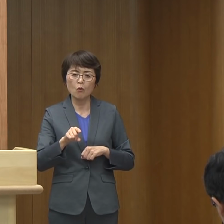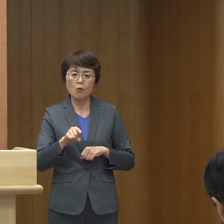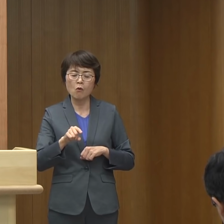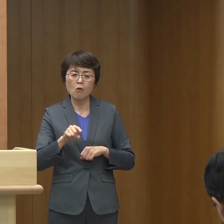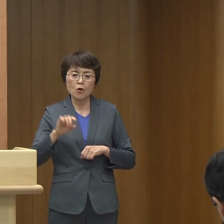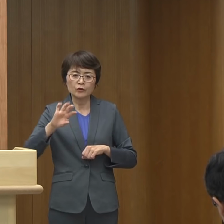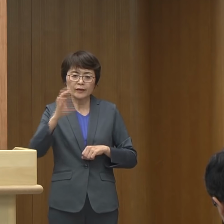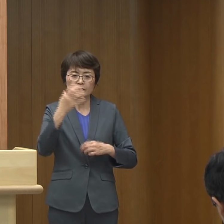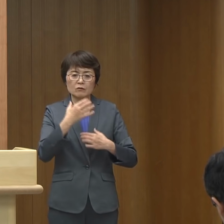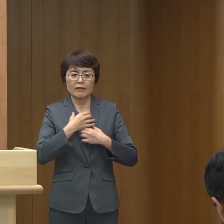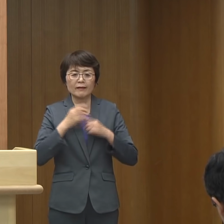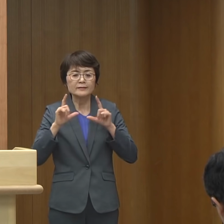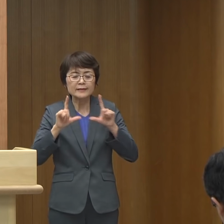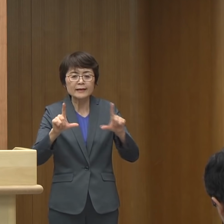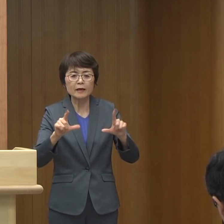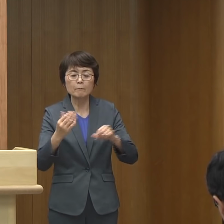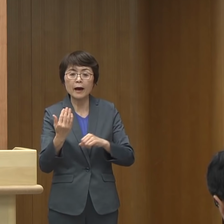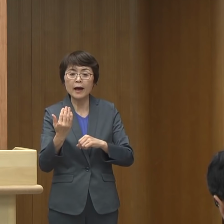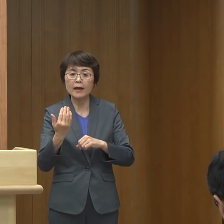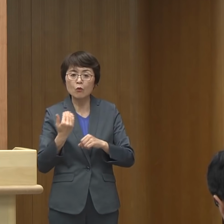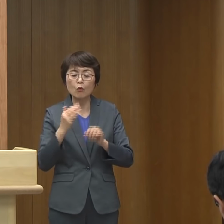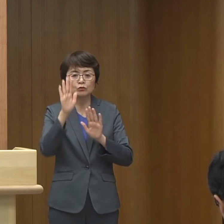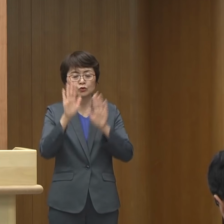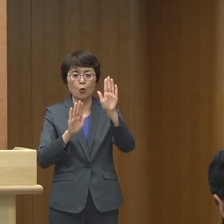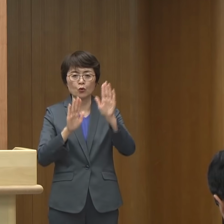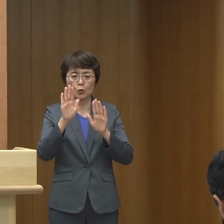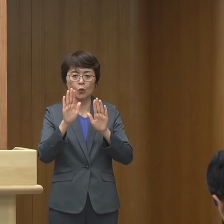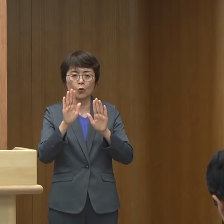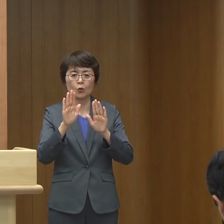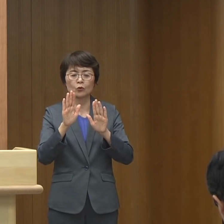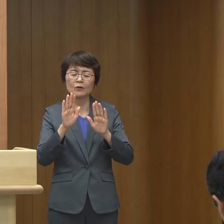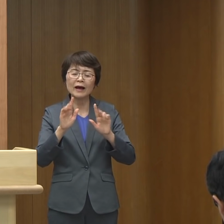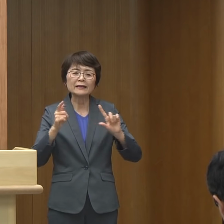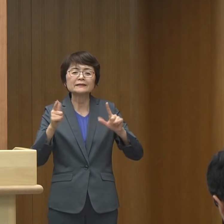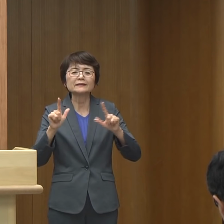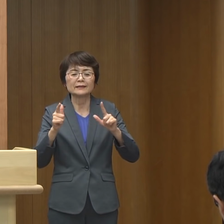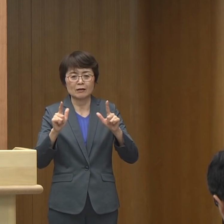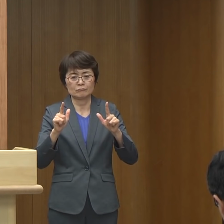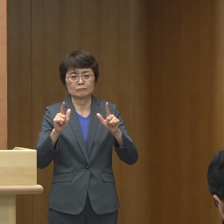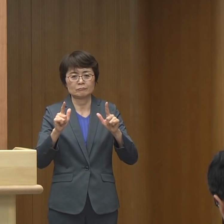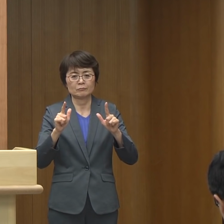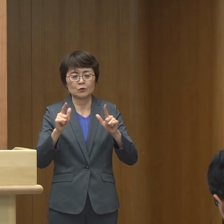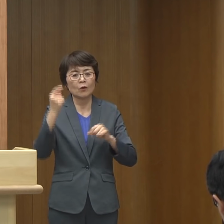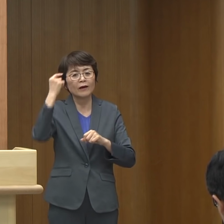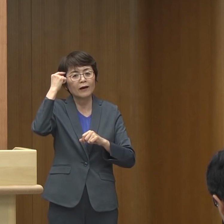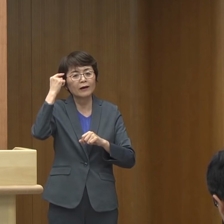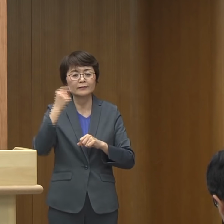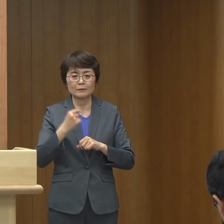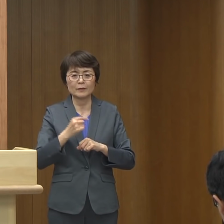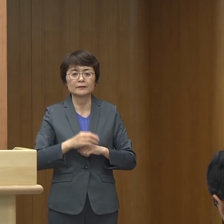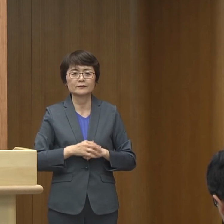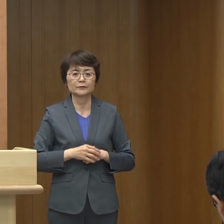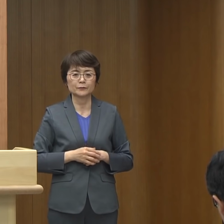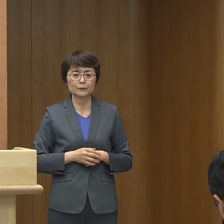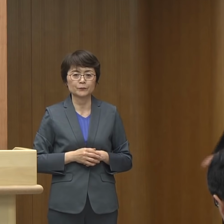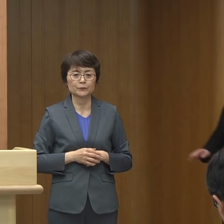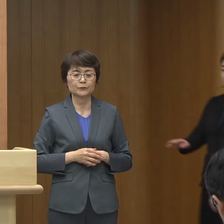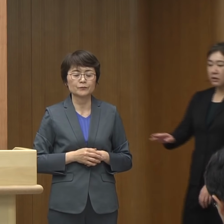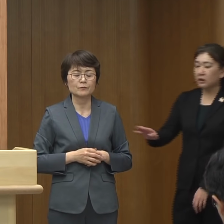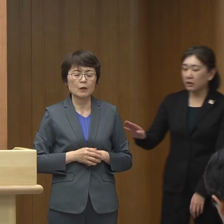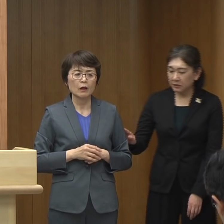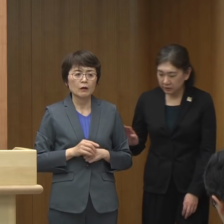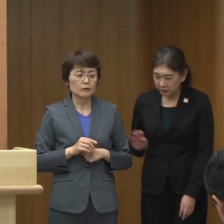宣言をする前の状況とは異なっているというふうに考えています。